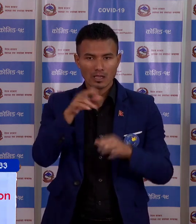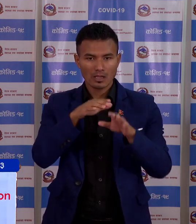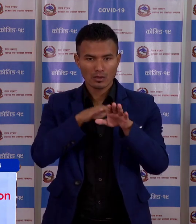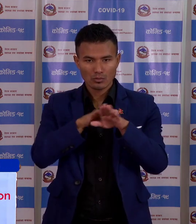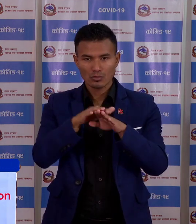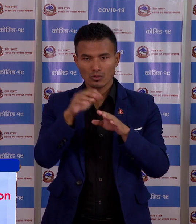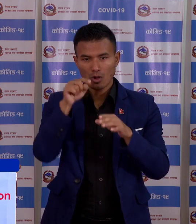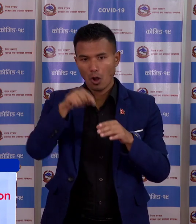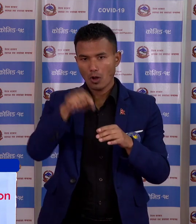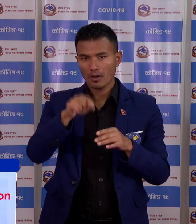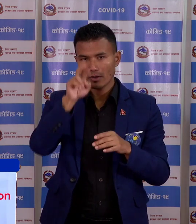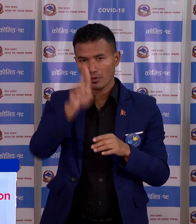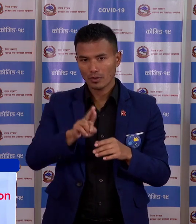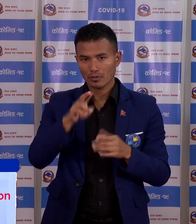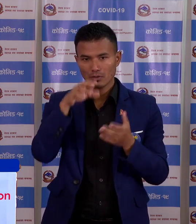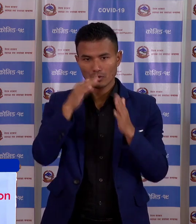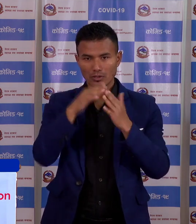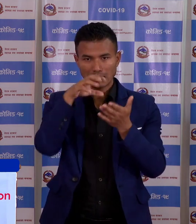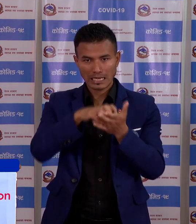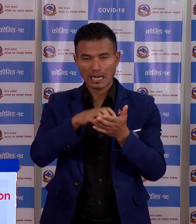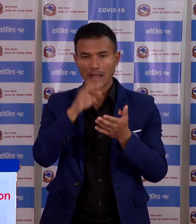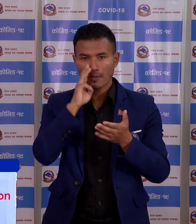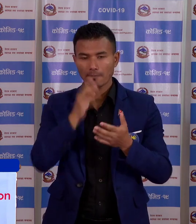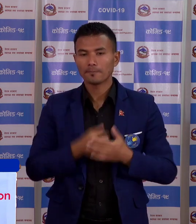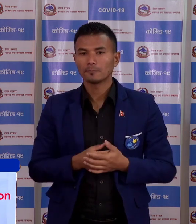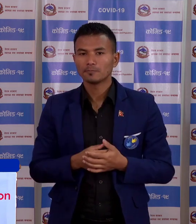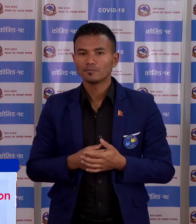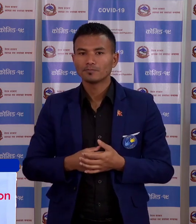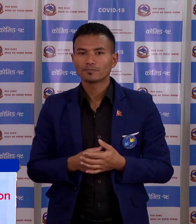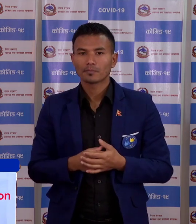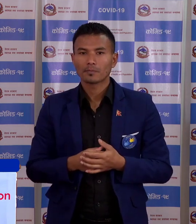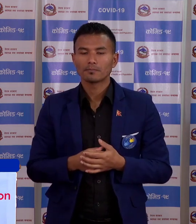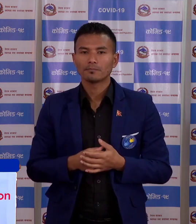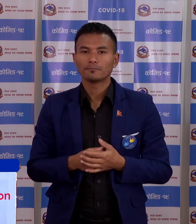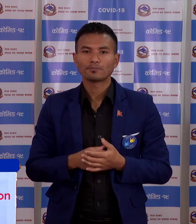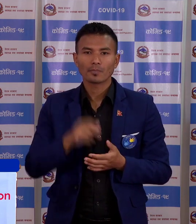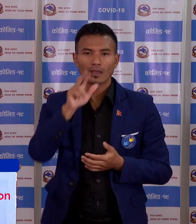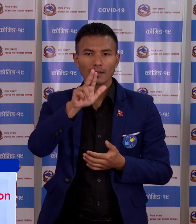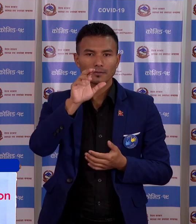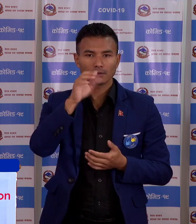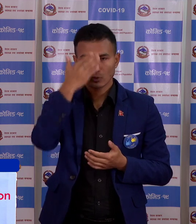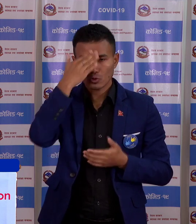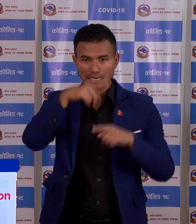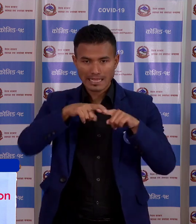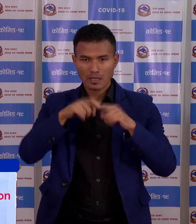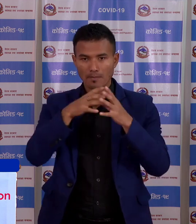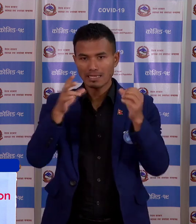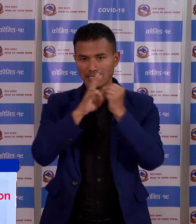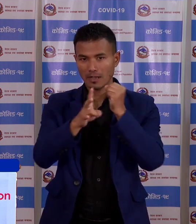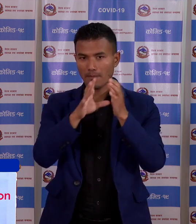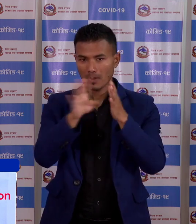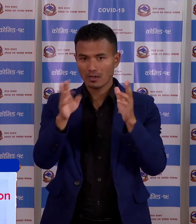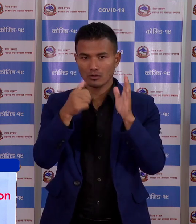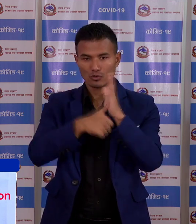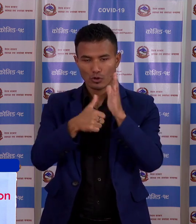महारू हाल रहेको ठेगाना माँ आमरो इपिडोमिलोजी तथा रोग नेंतन महासाख्या